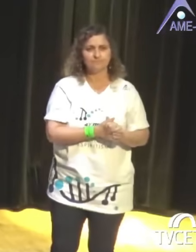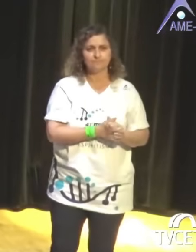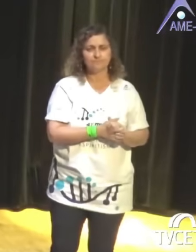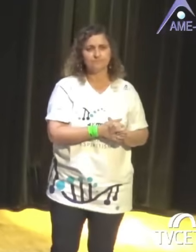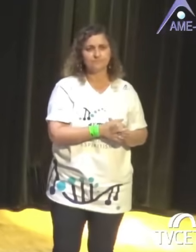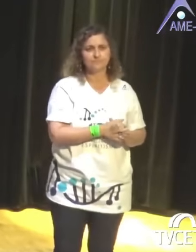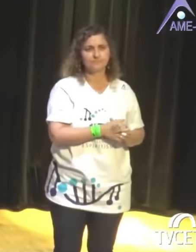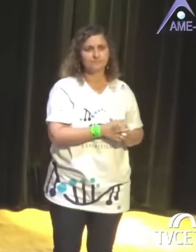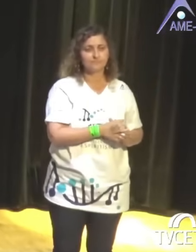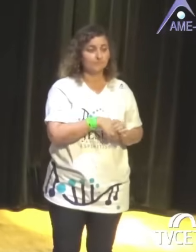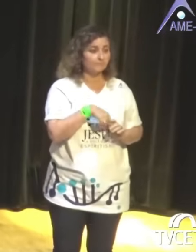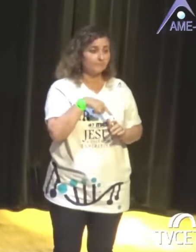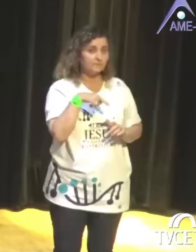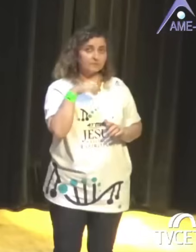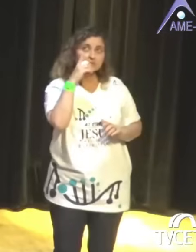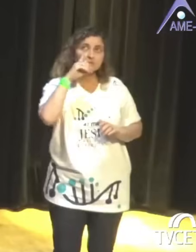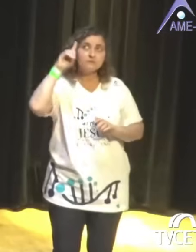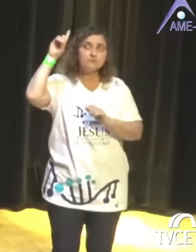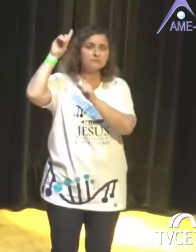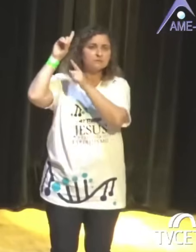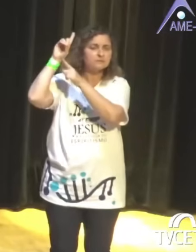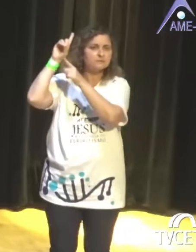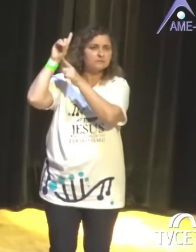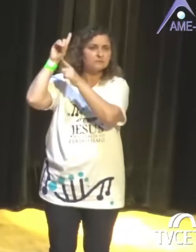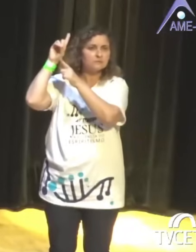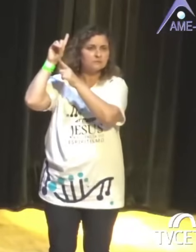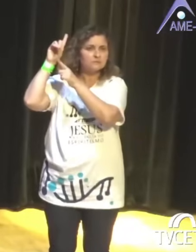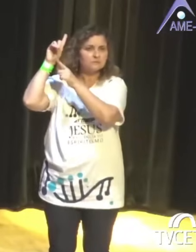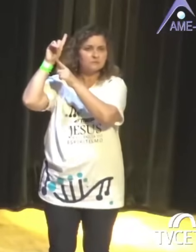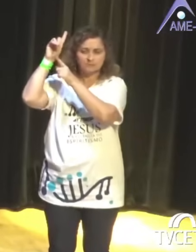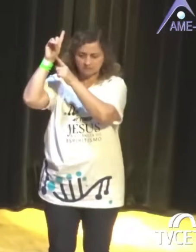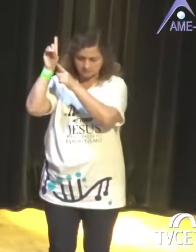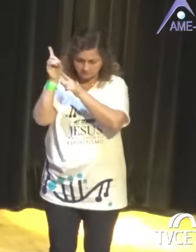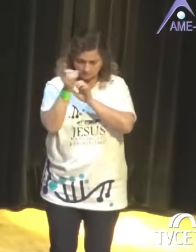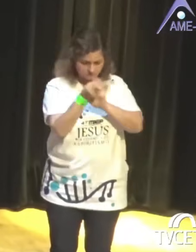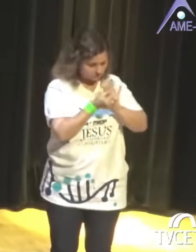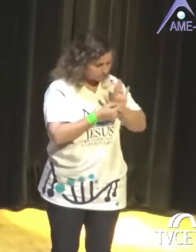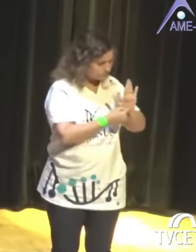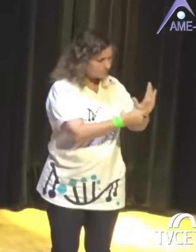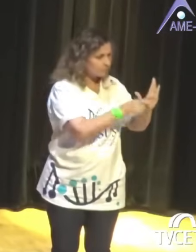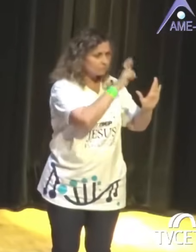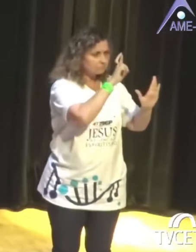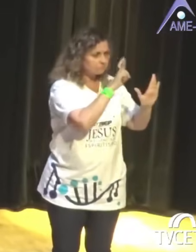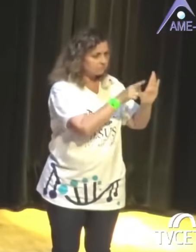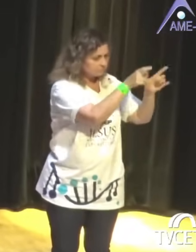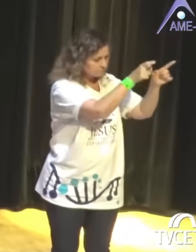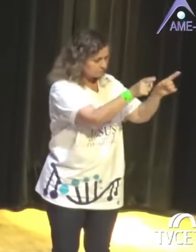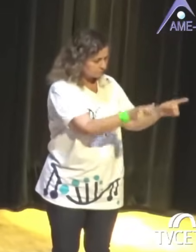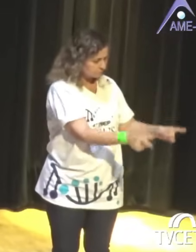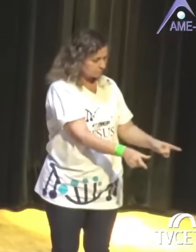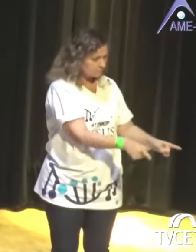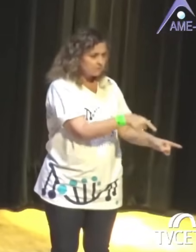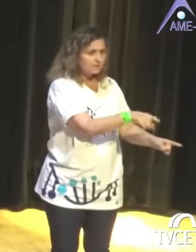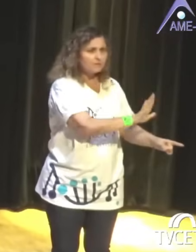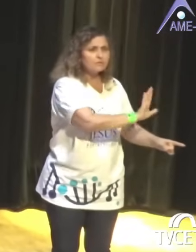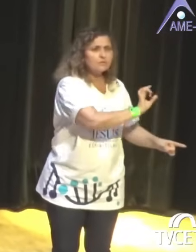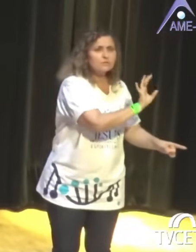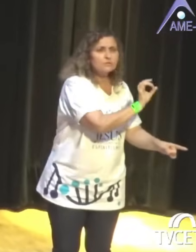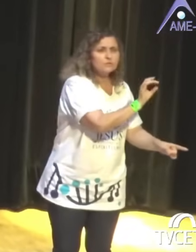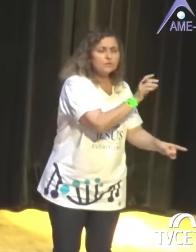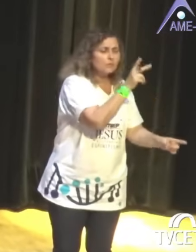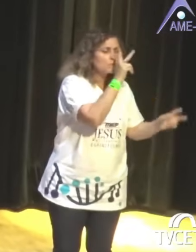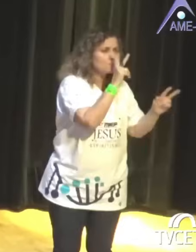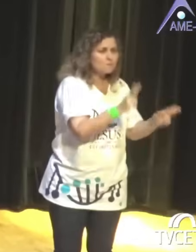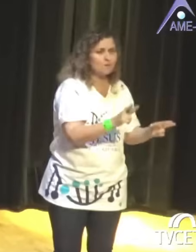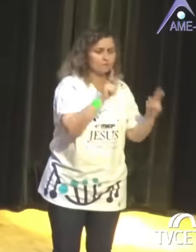imagem esse Deus ele é apenas um ser humano amplificado O que